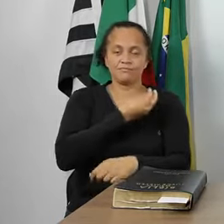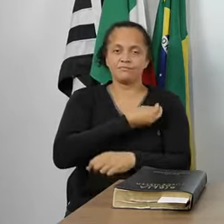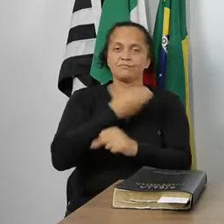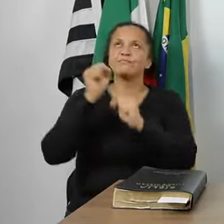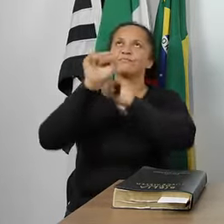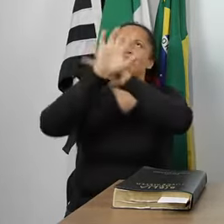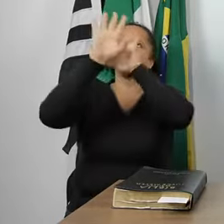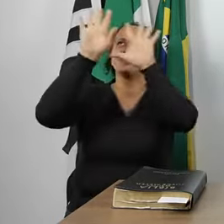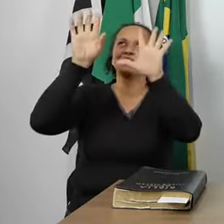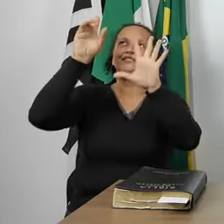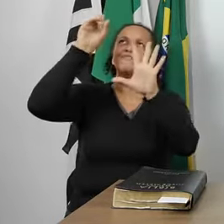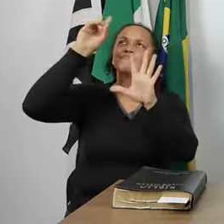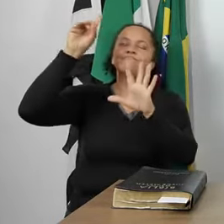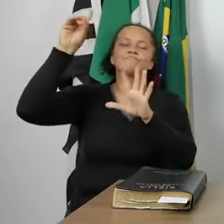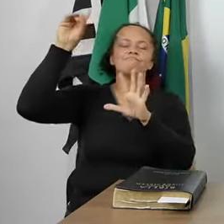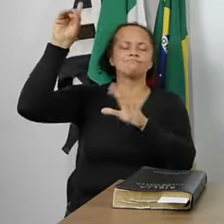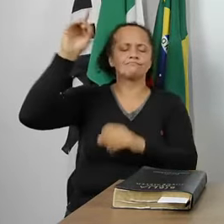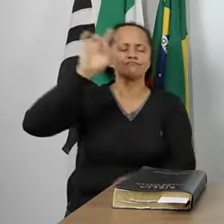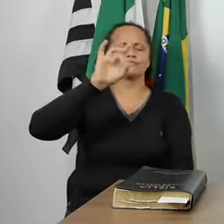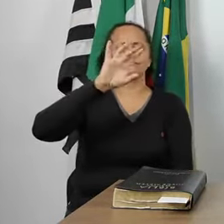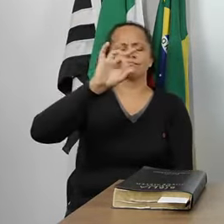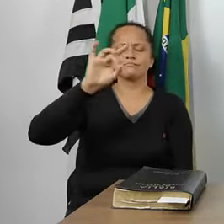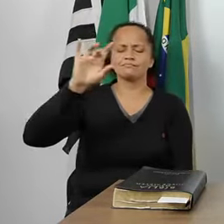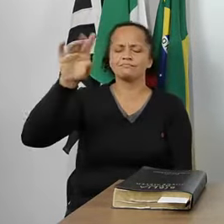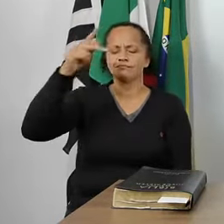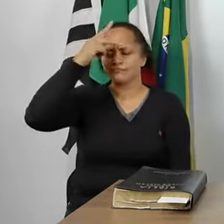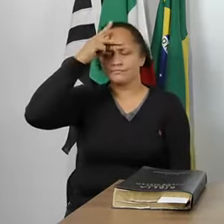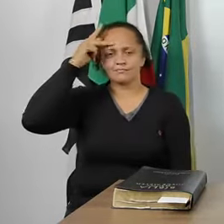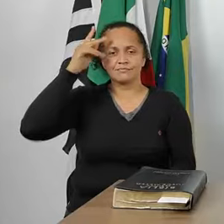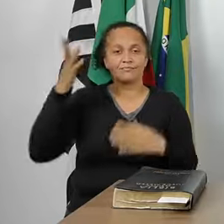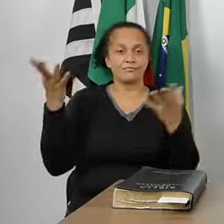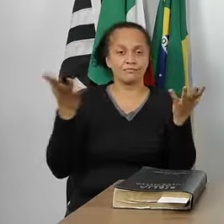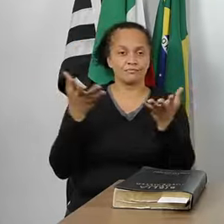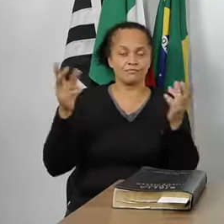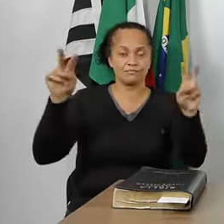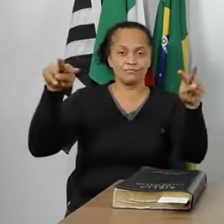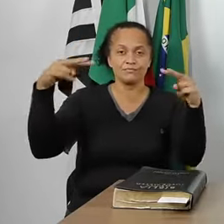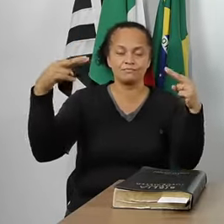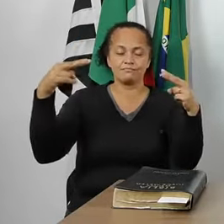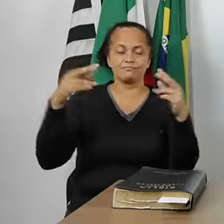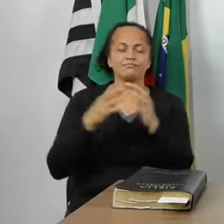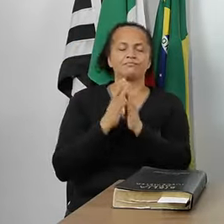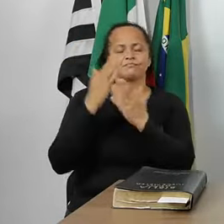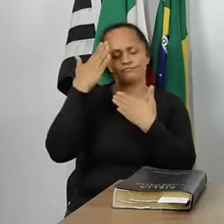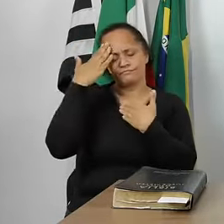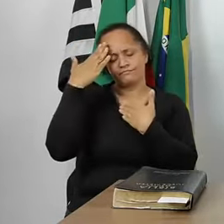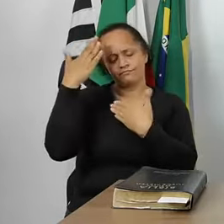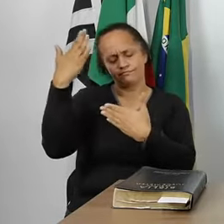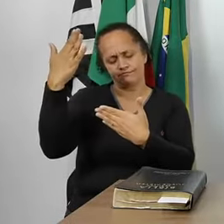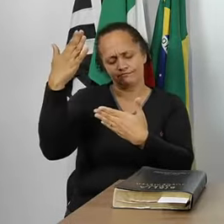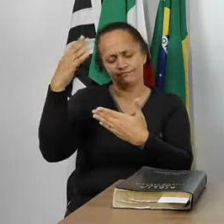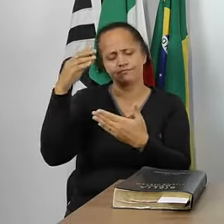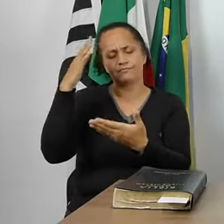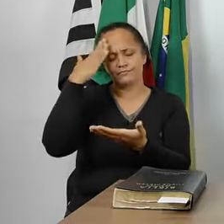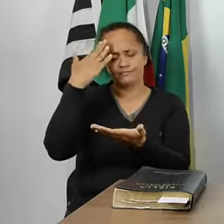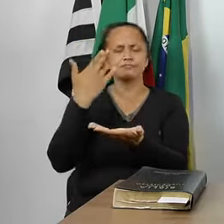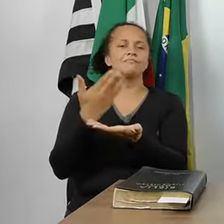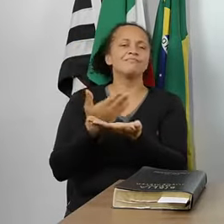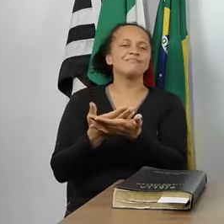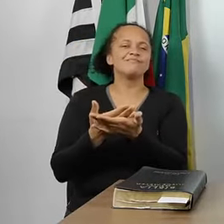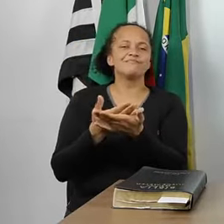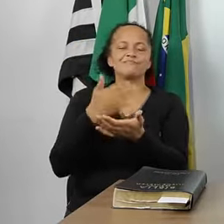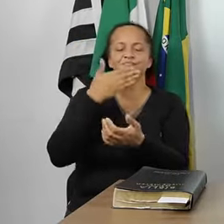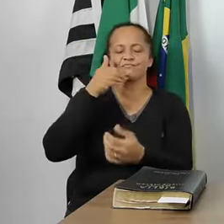cada pessoa que neste momento parou tudo para ouvir a sua palavra. Agradecemos ao Senhor porque cremos que esta é a melhor parte,